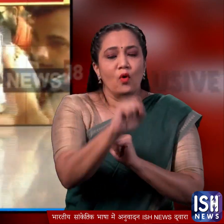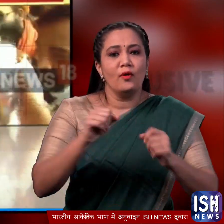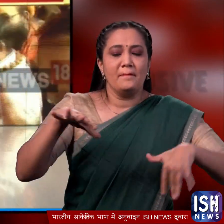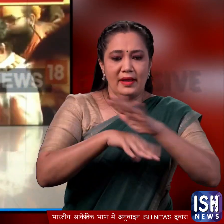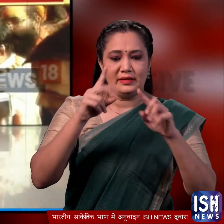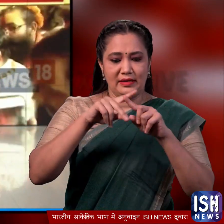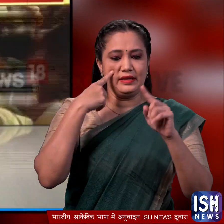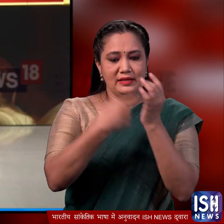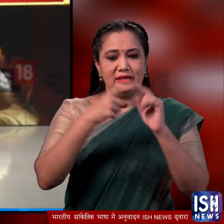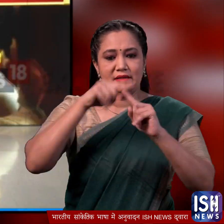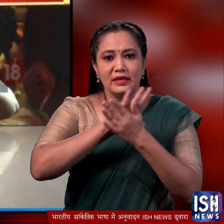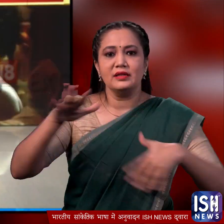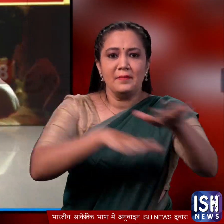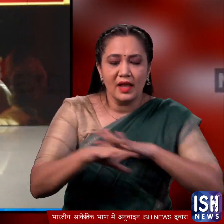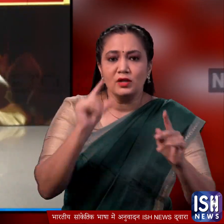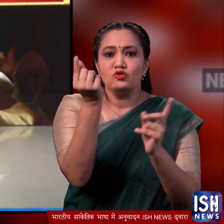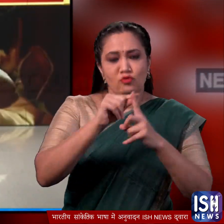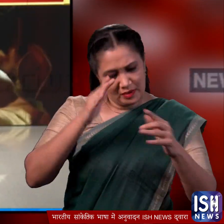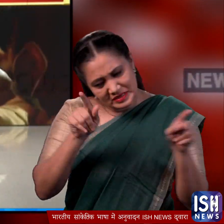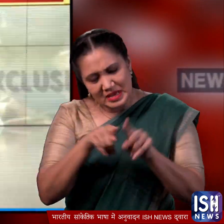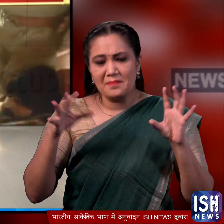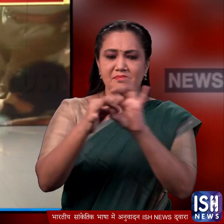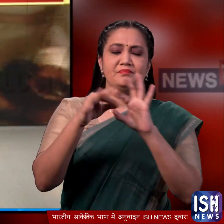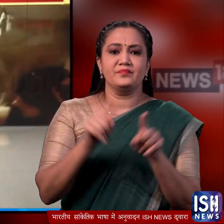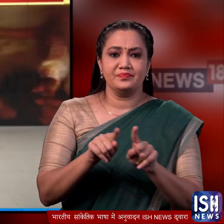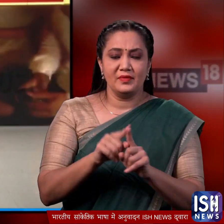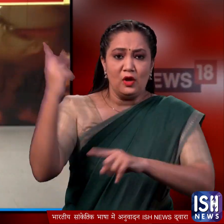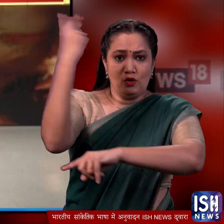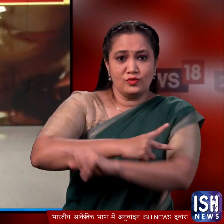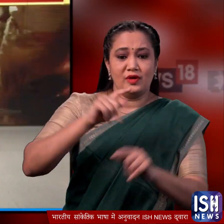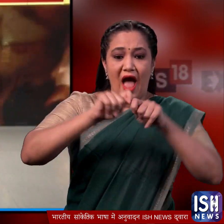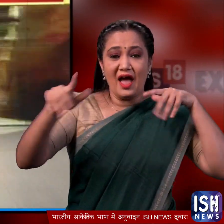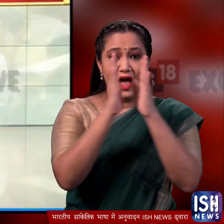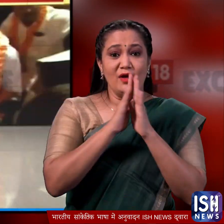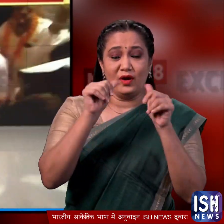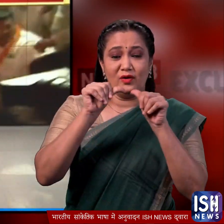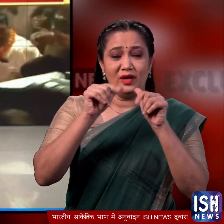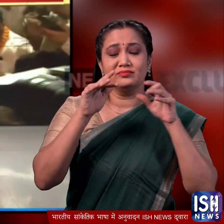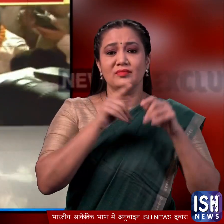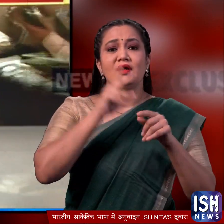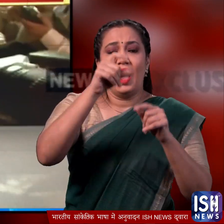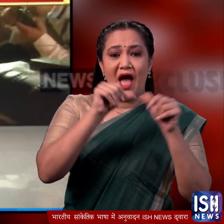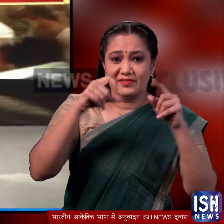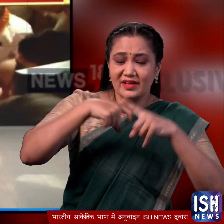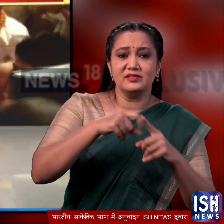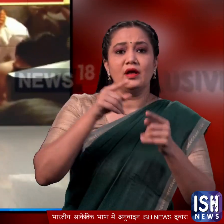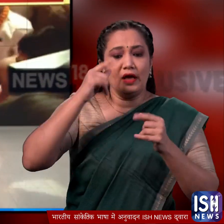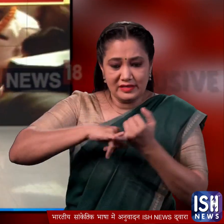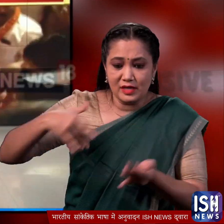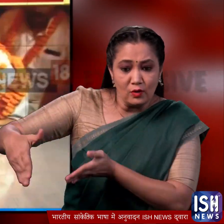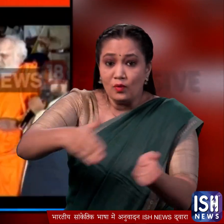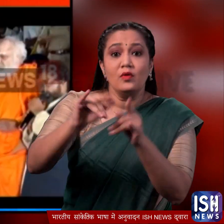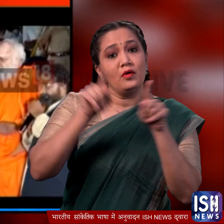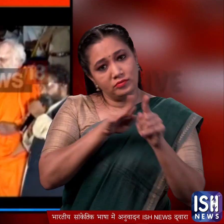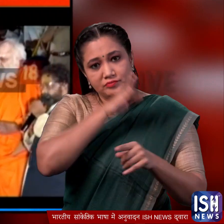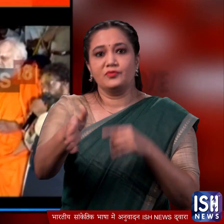किया और उसी तर्ज पर उत्तर प्रदेश में काम करने का भरोसा दिया। अपने 2 दिन के अयोध्या दौरे के पहले दिन अरविंद केजरीवाल सरयू किनारे भी पहुंचे